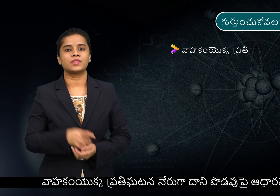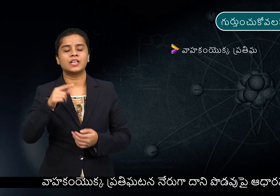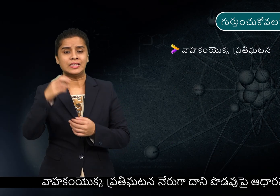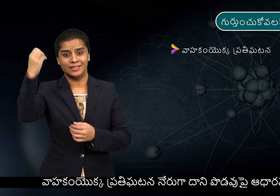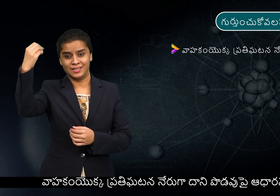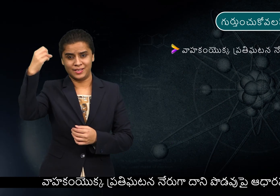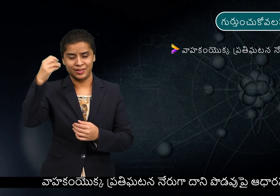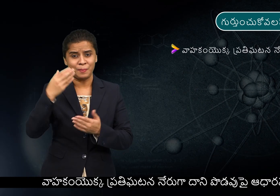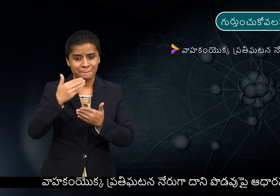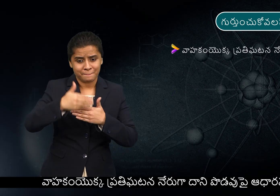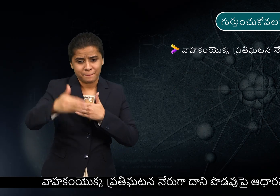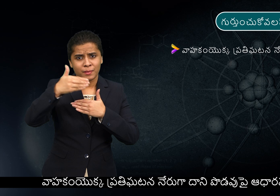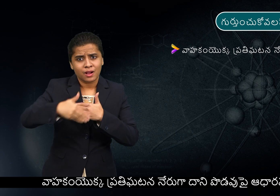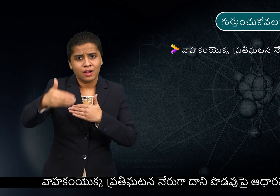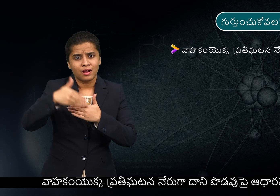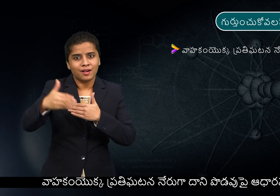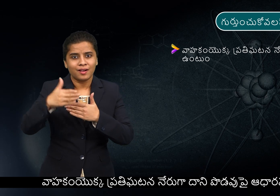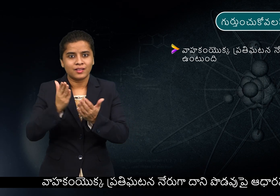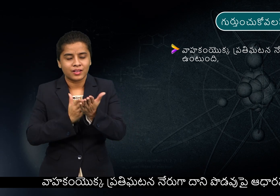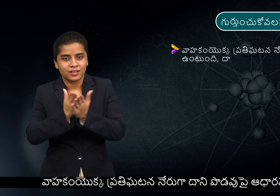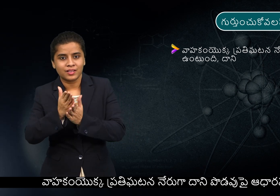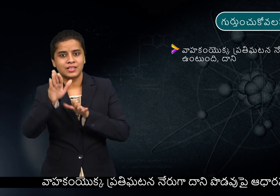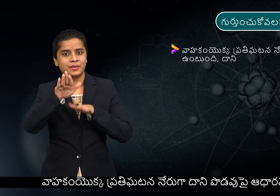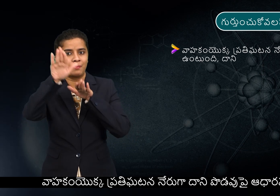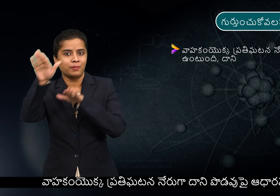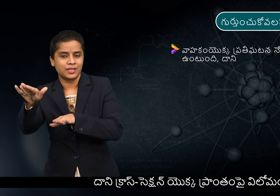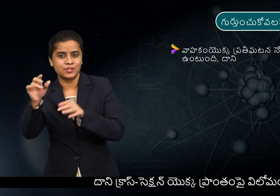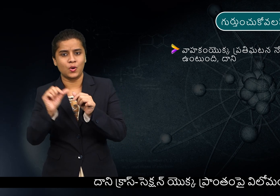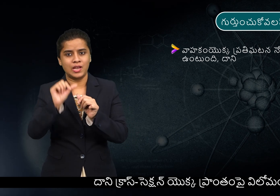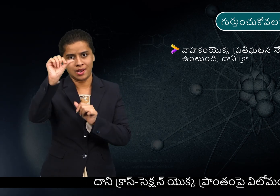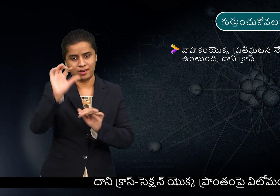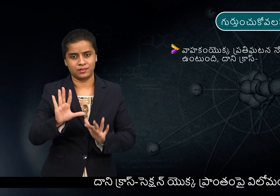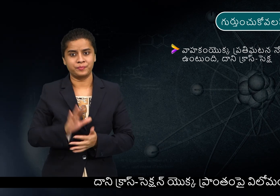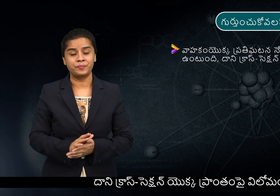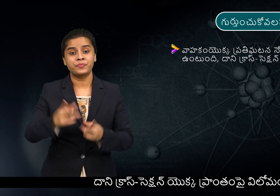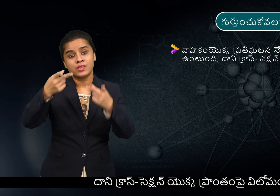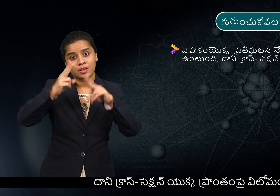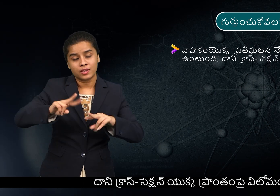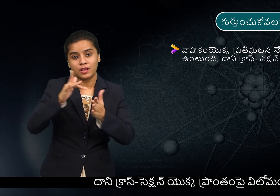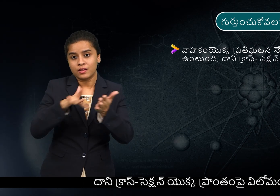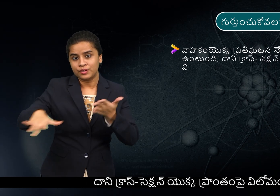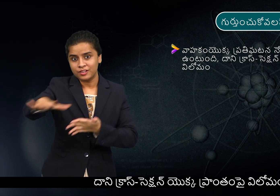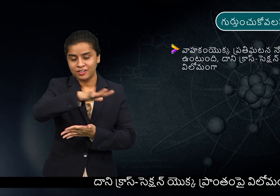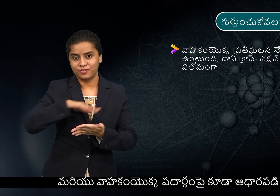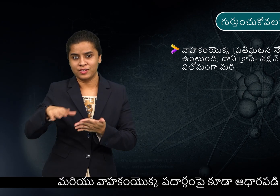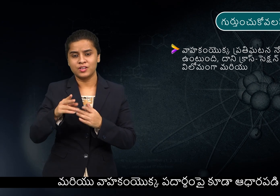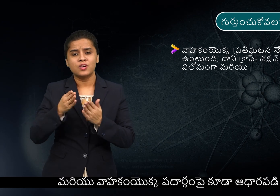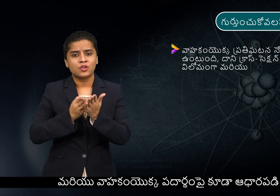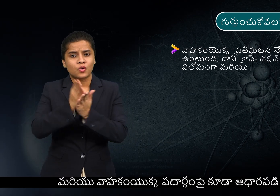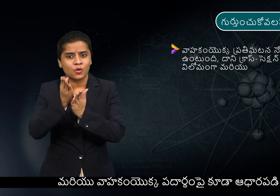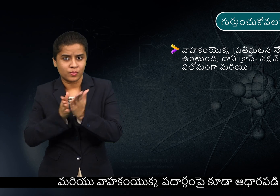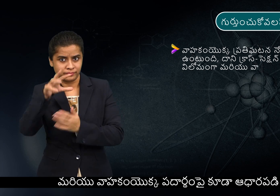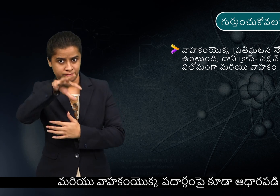వాహకం యొక్క ప్రతిఘటన నేరుగా దాని పొడవుపై ఆధారపడి ఉంటుంది. దాని క్రాస్ సెక్షన్ యొక్క ప్రాంతంపై విలోమంగా